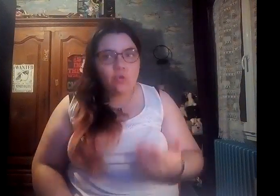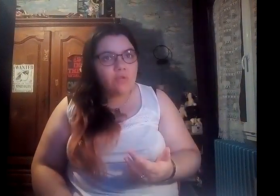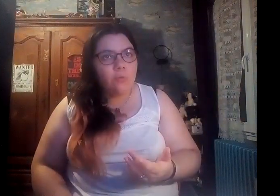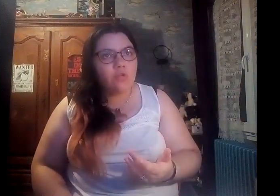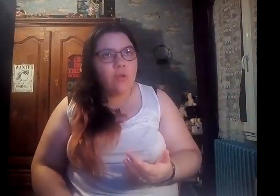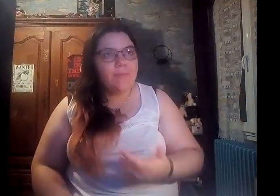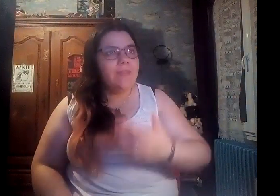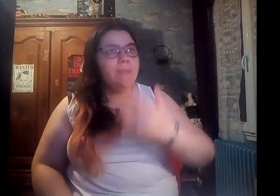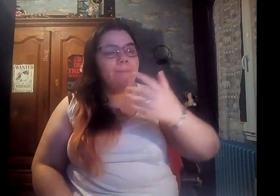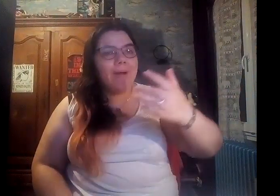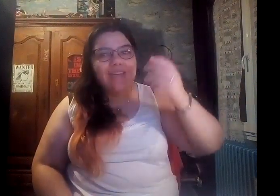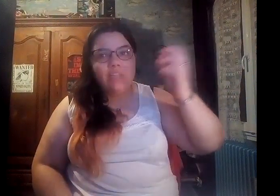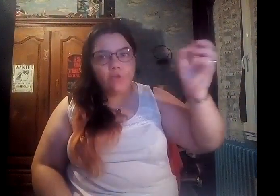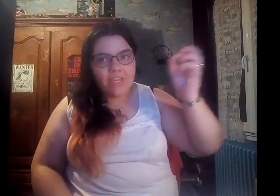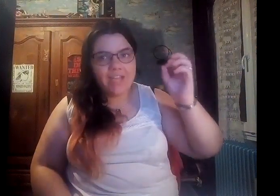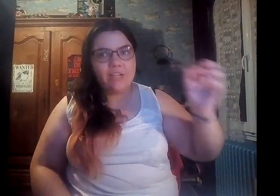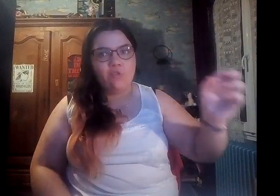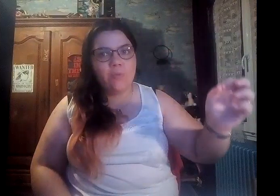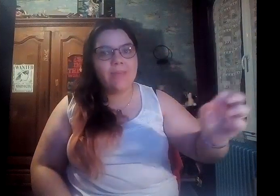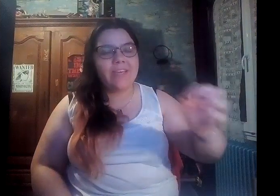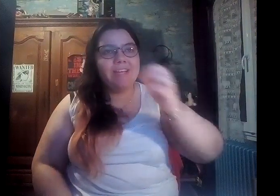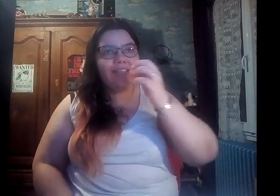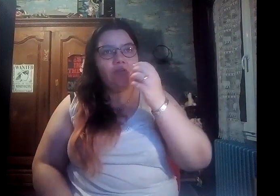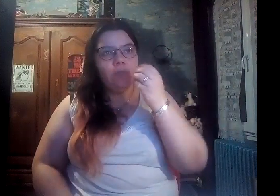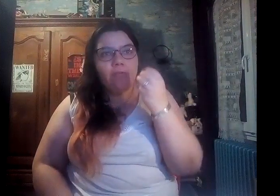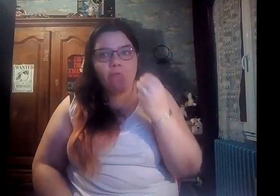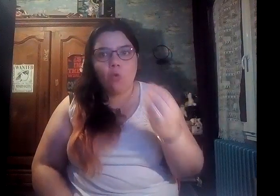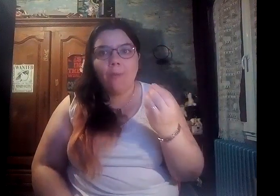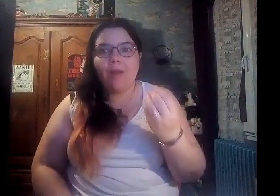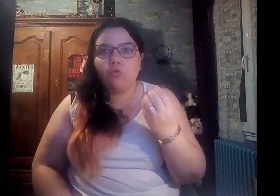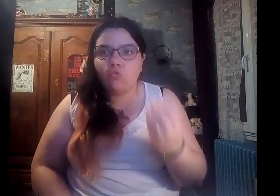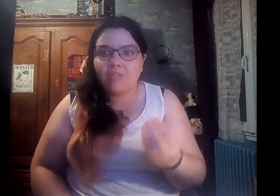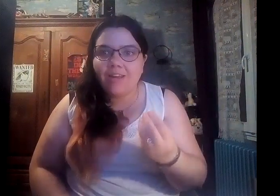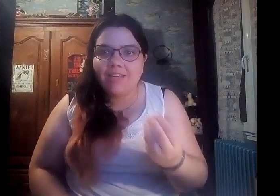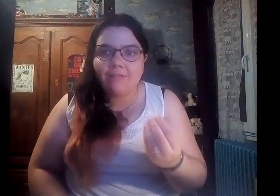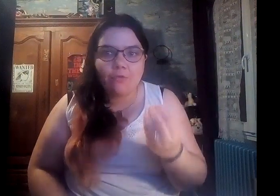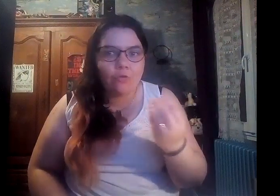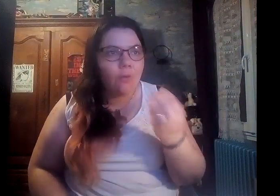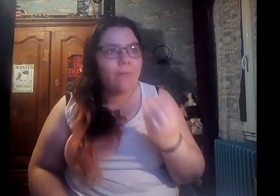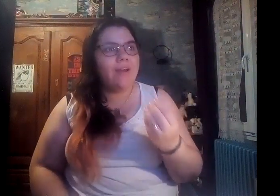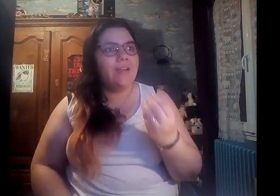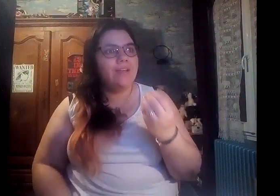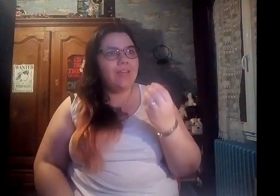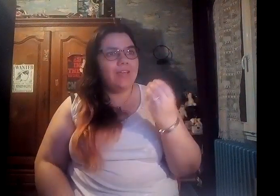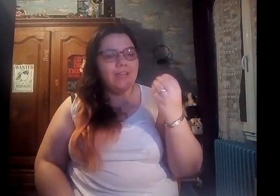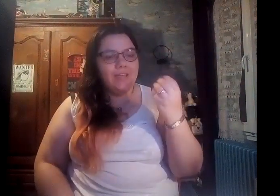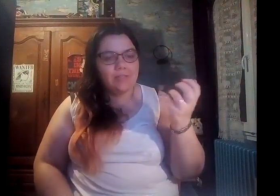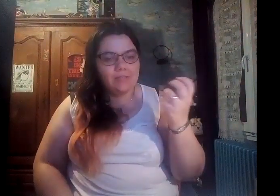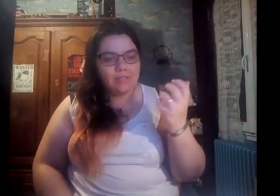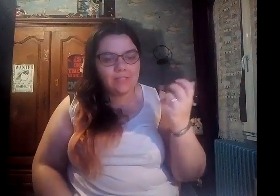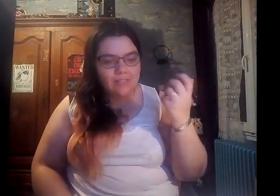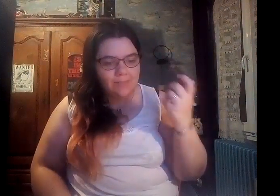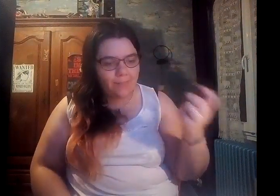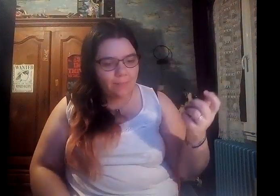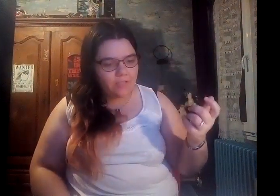de bandweb qui n'est même pas identique à celle du mimique série il faut qu'on parle de tout ça les gars il faut qu'on en parle et c'est pas possible